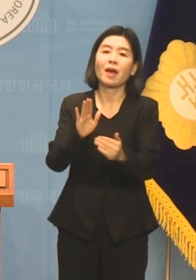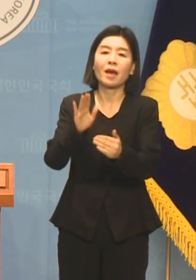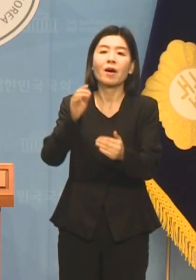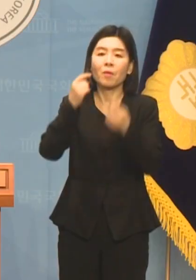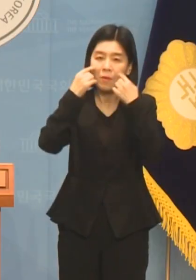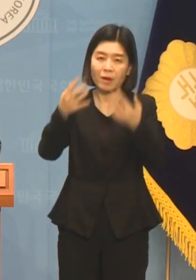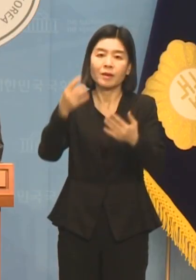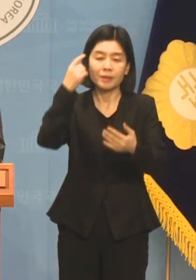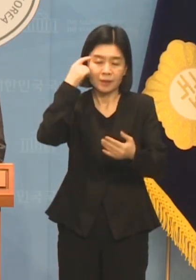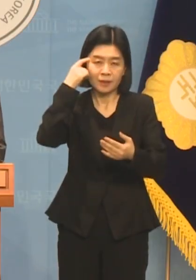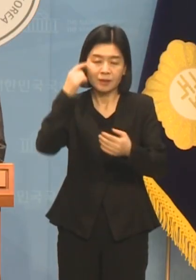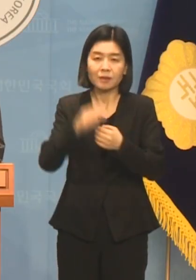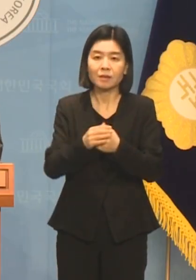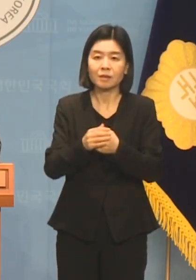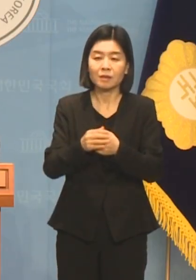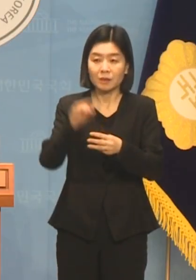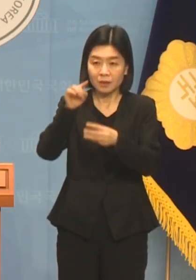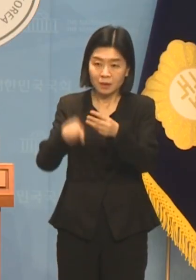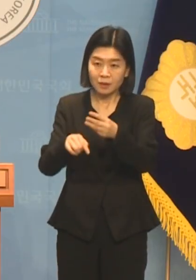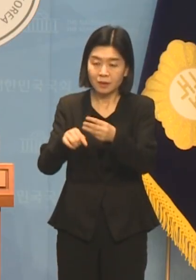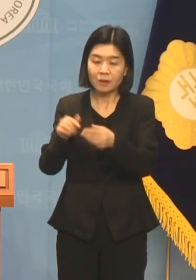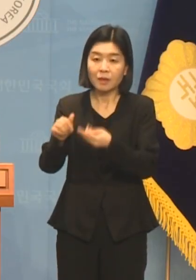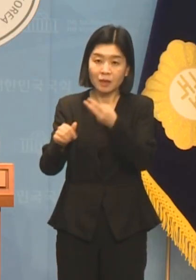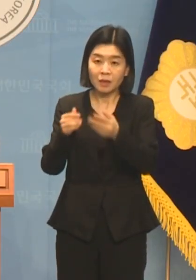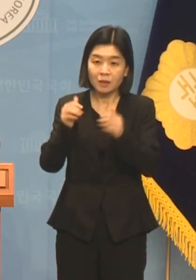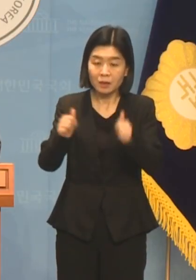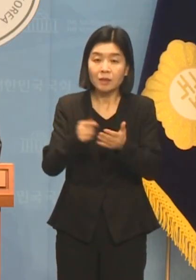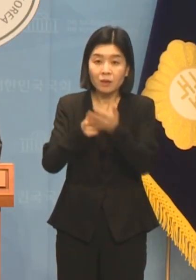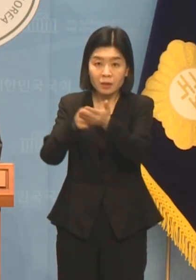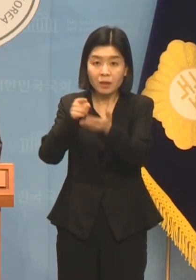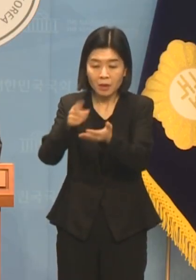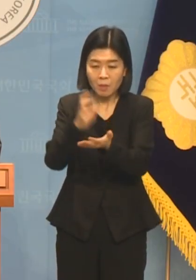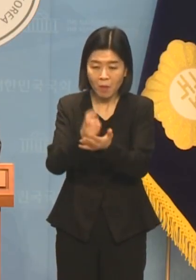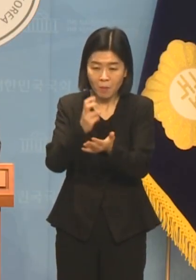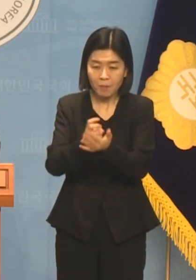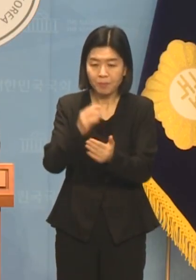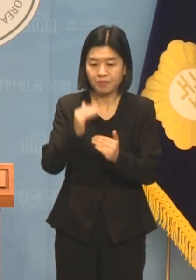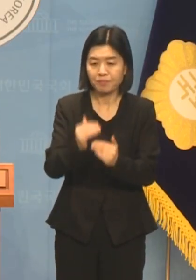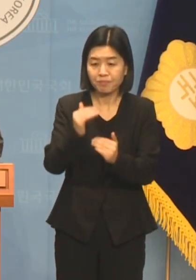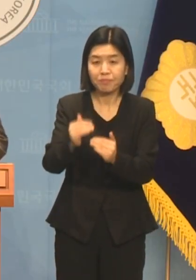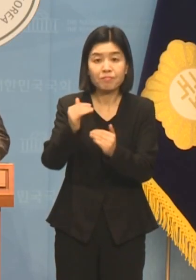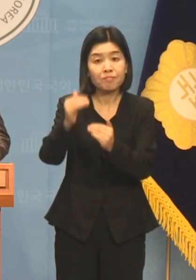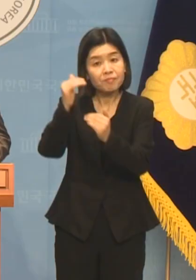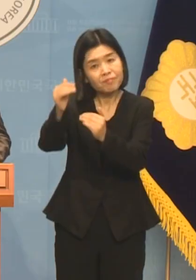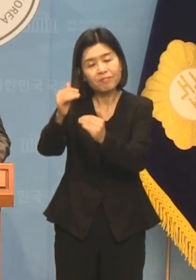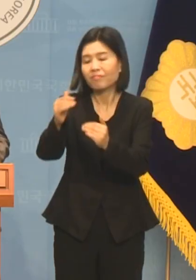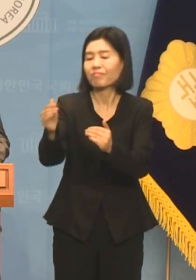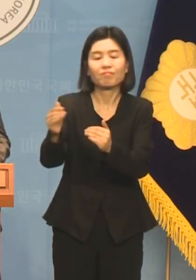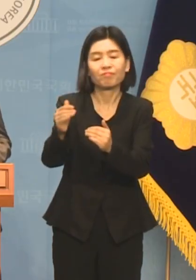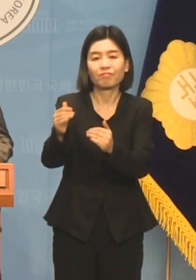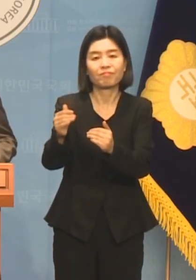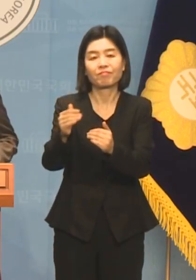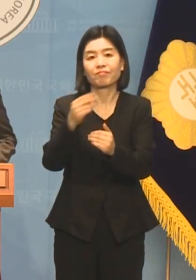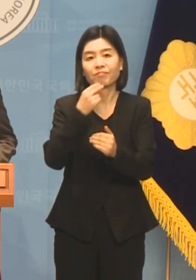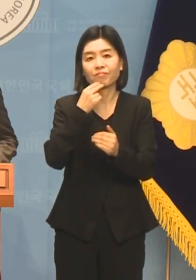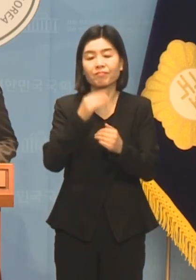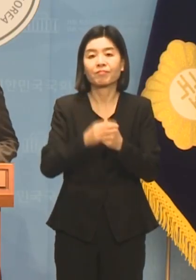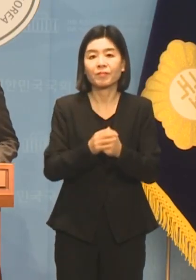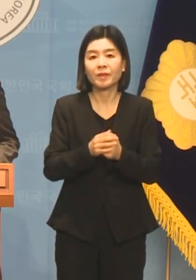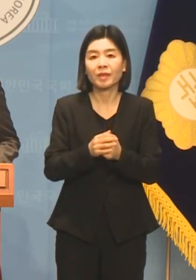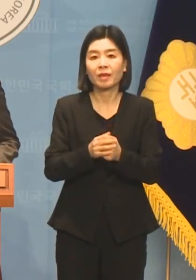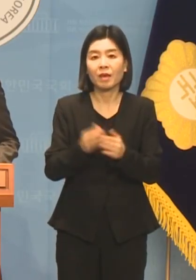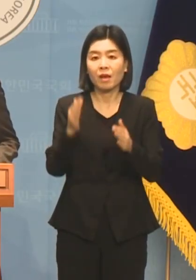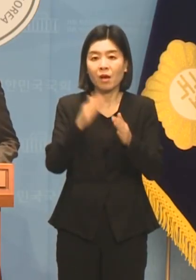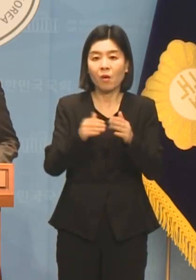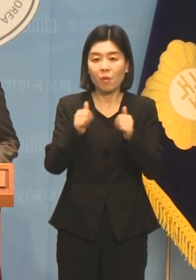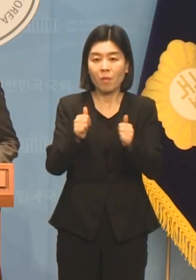있어서 적법 절차의 원칙, due process of law를 거치지 못했습니다. 우선적으로 공판